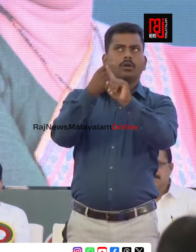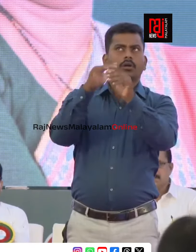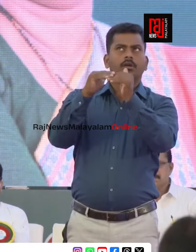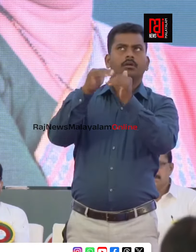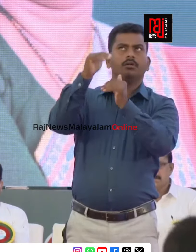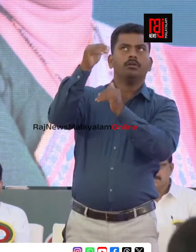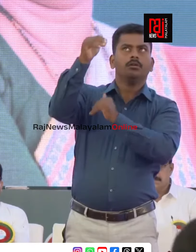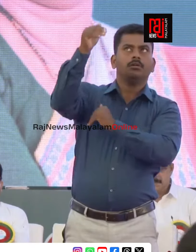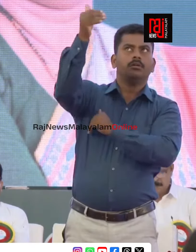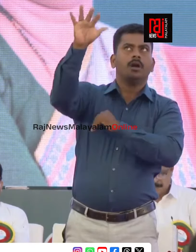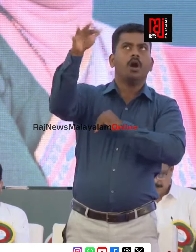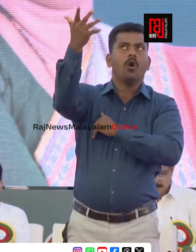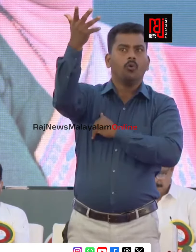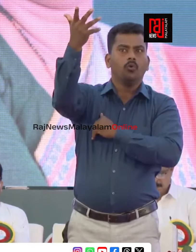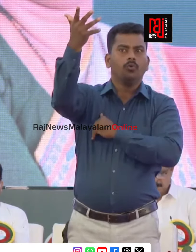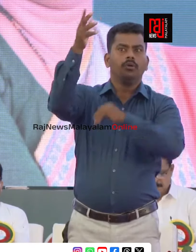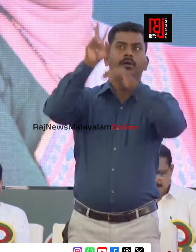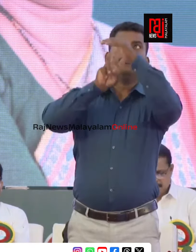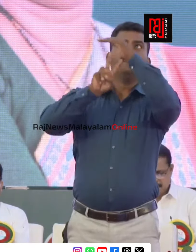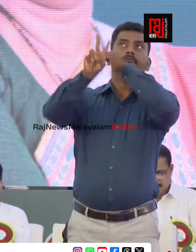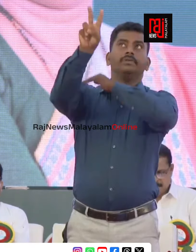കാര്യമാണ്. നവകേരളത്തിൻ്റെ